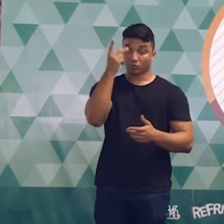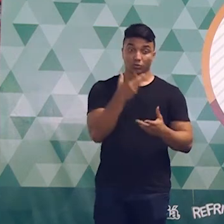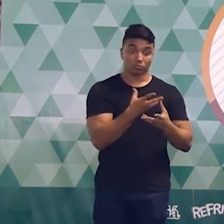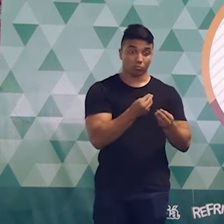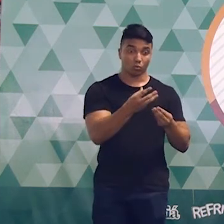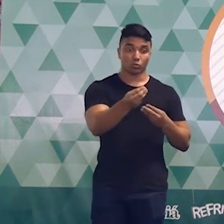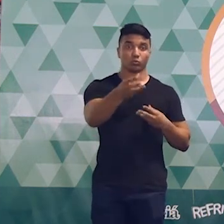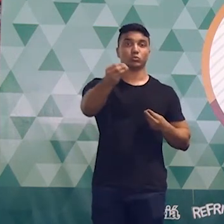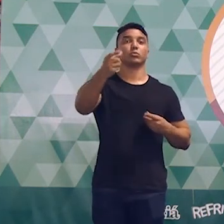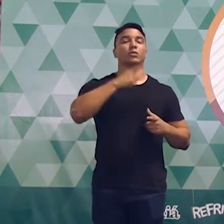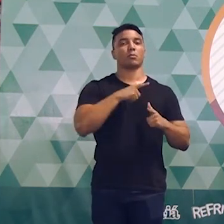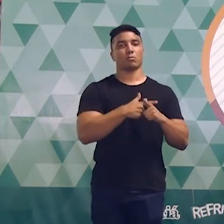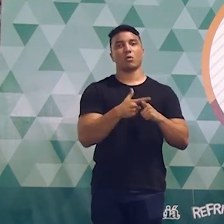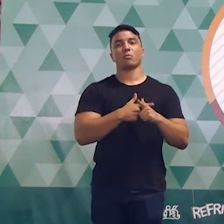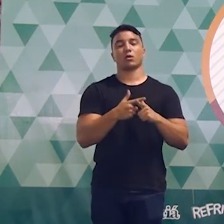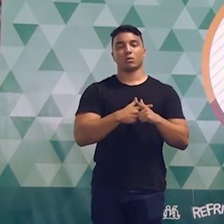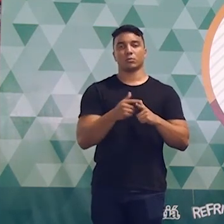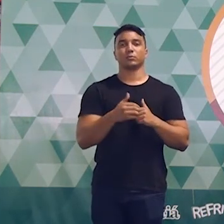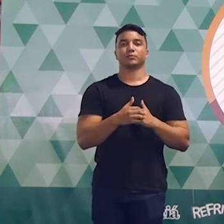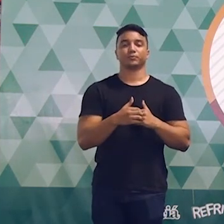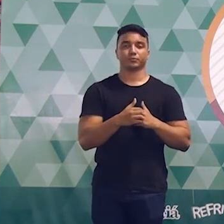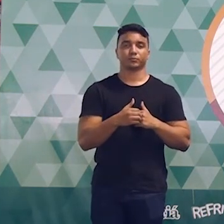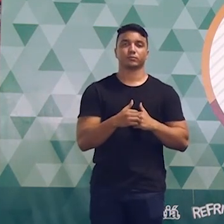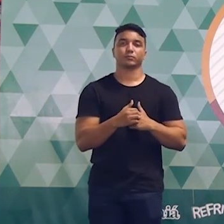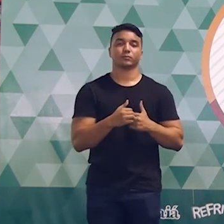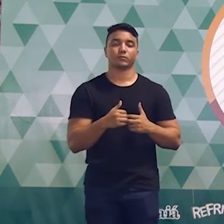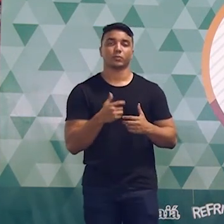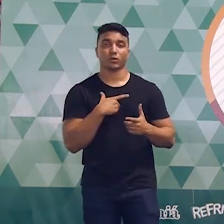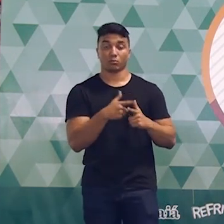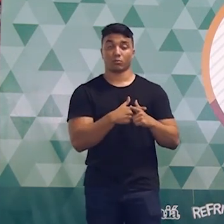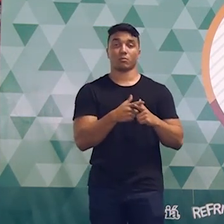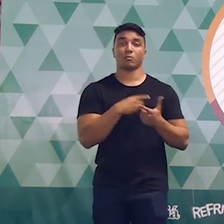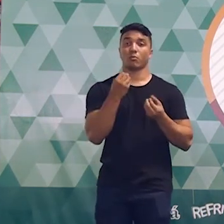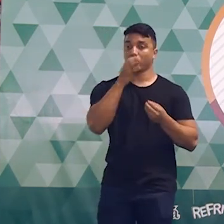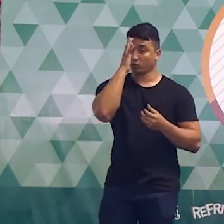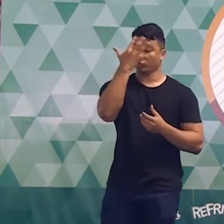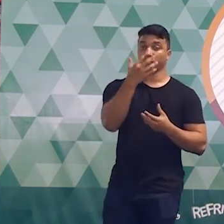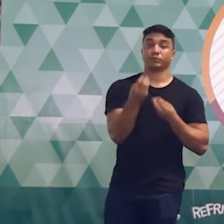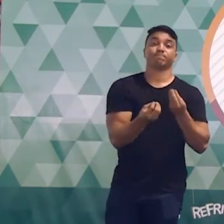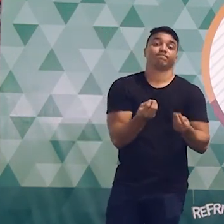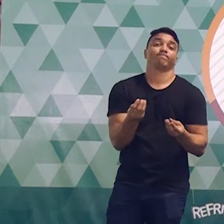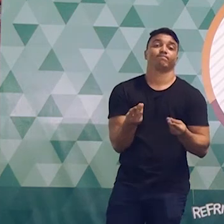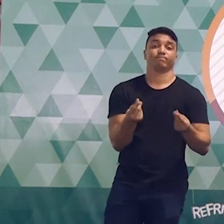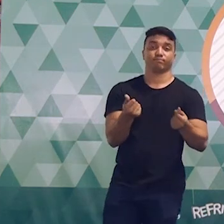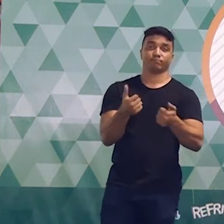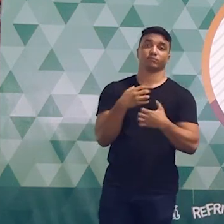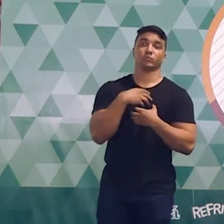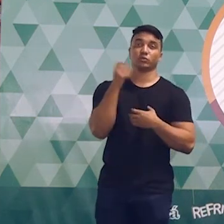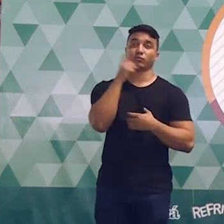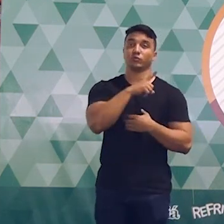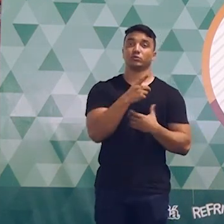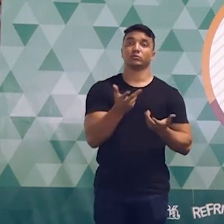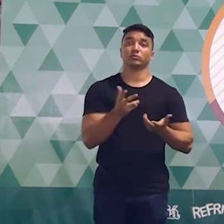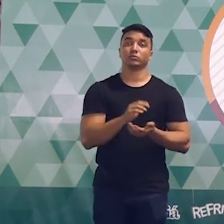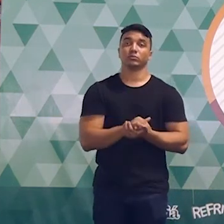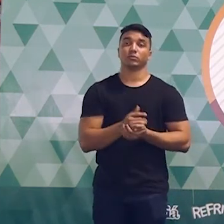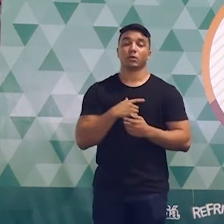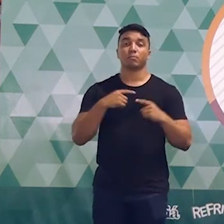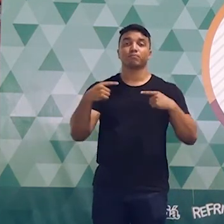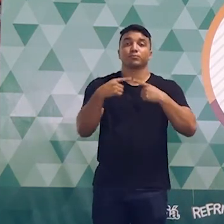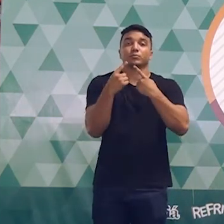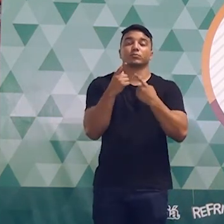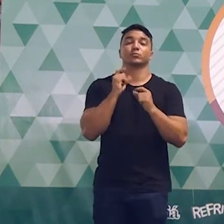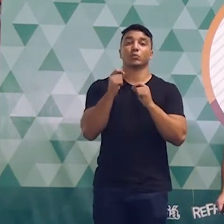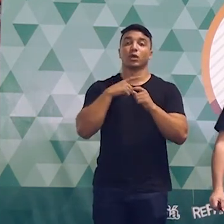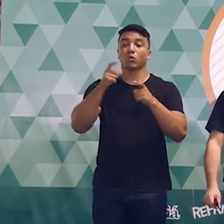traz problemas, ninguém pode negar que ela realmente é problemática para você resolver as suas necessidades básicas. E aí a gente chega num ponto, por que